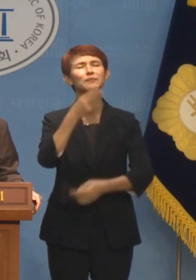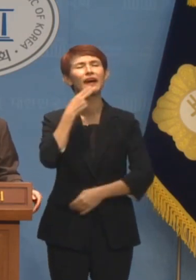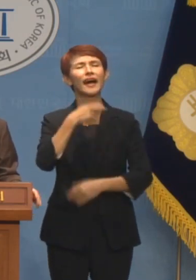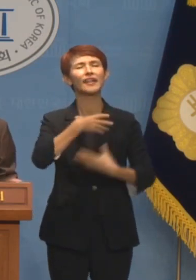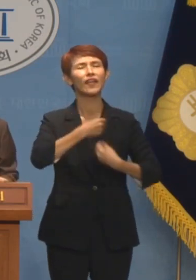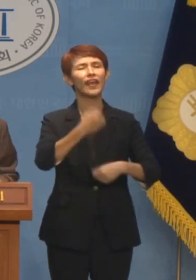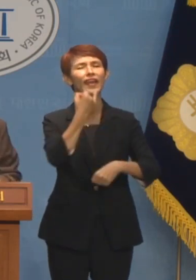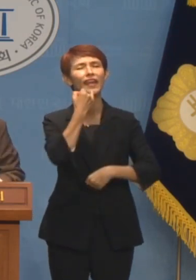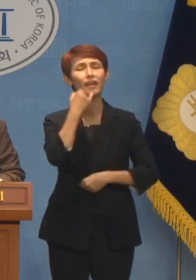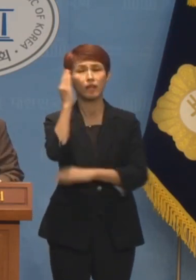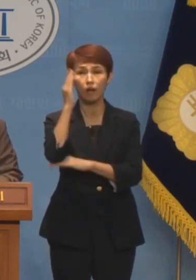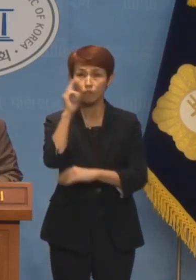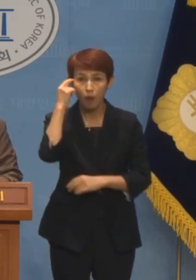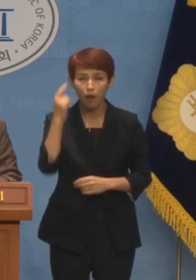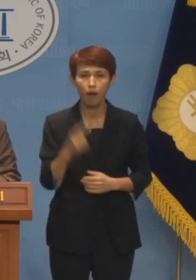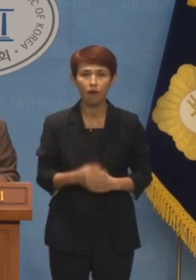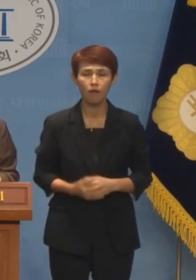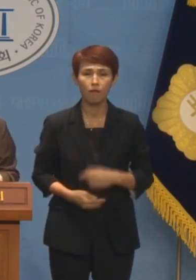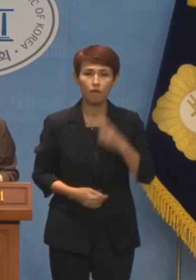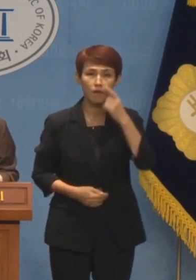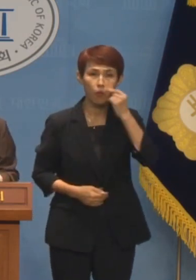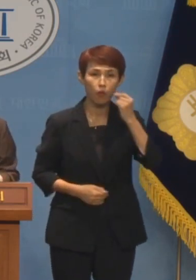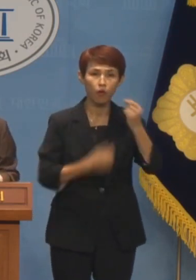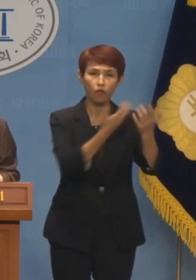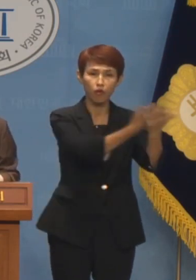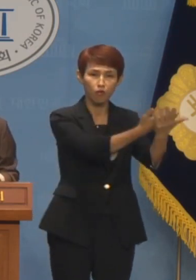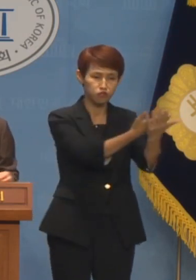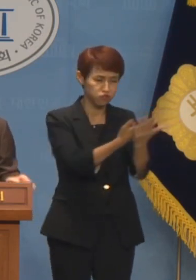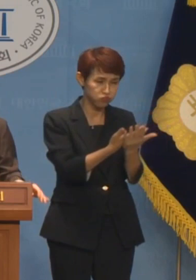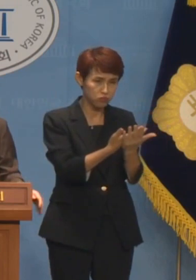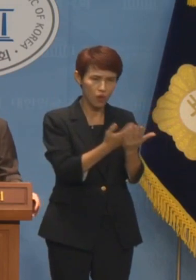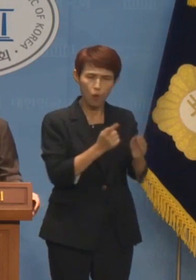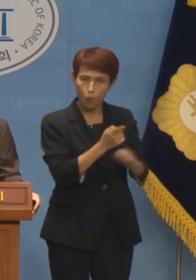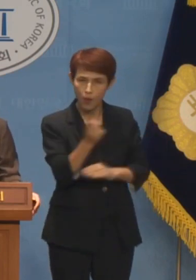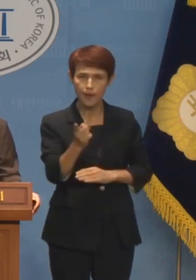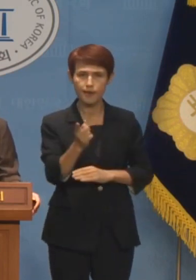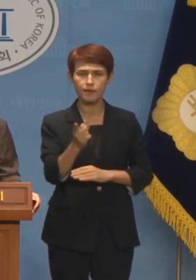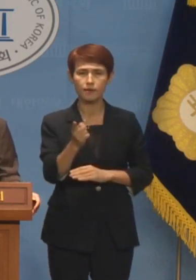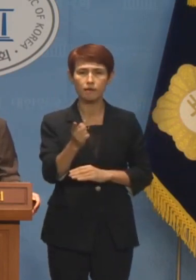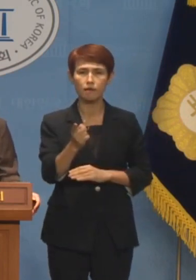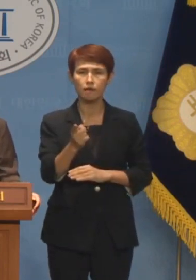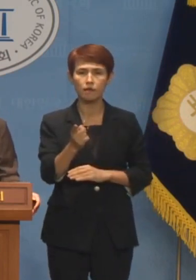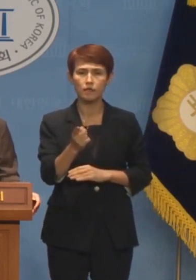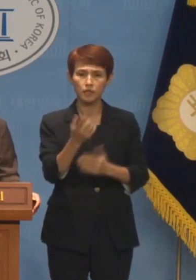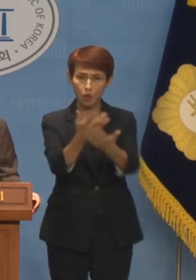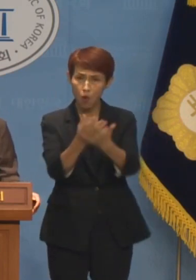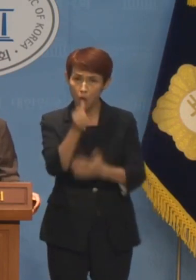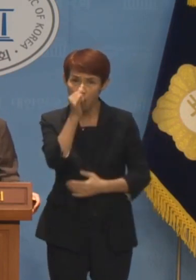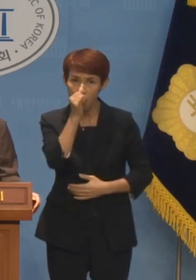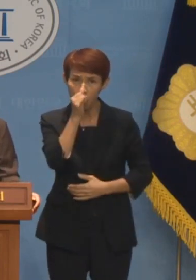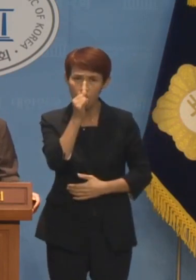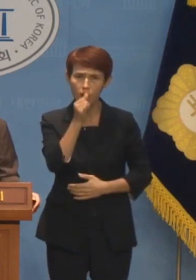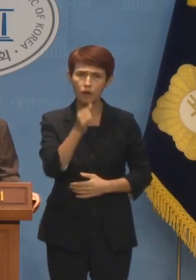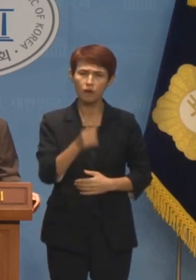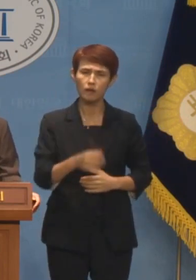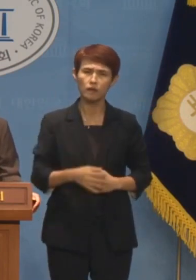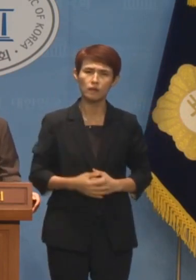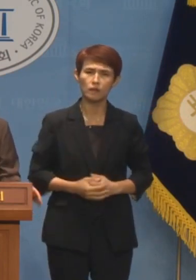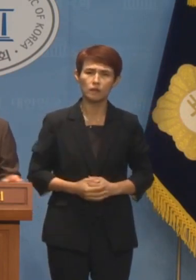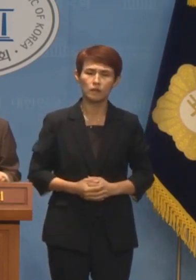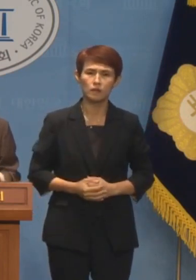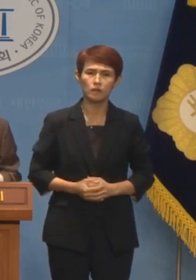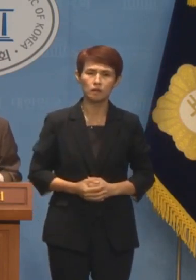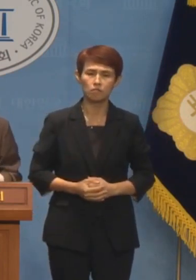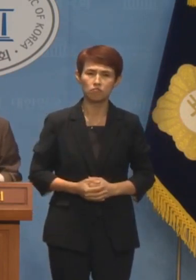주장합니까? 일본 정부가 건네준 홍보성 자료 말고 주장을 뒷받침할 자료가 있습니까?